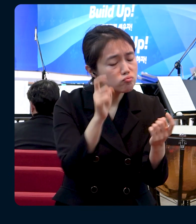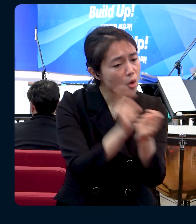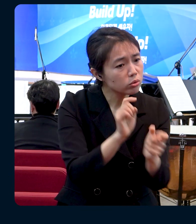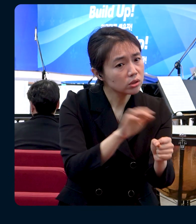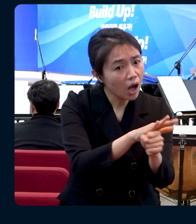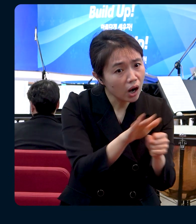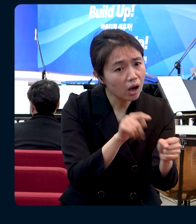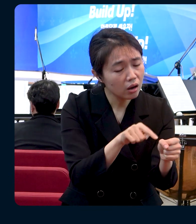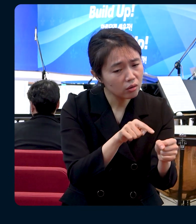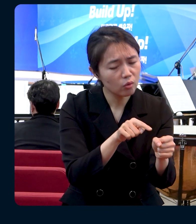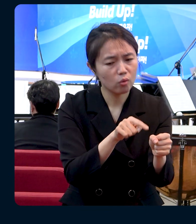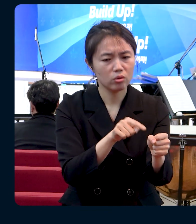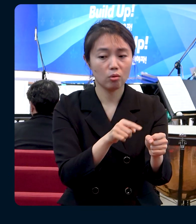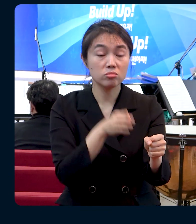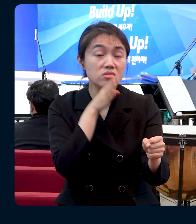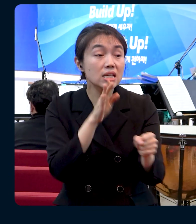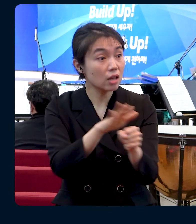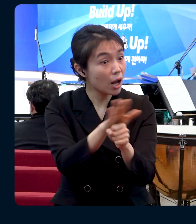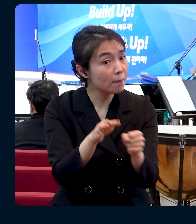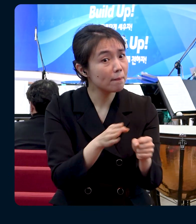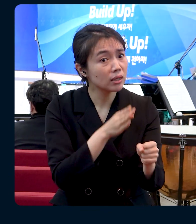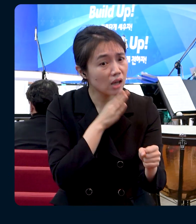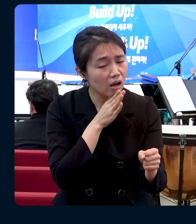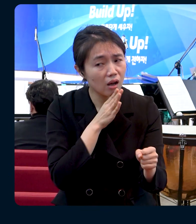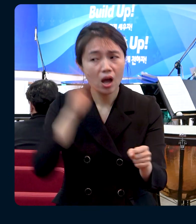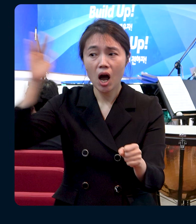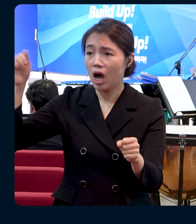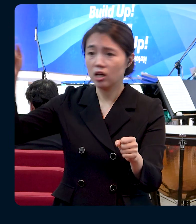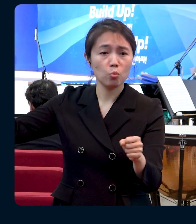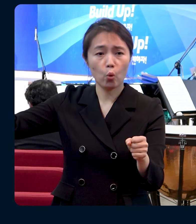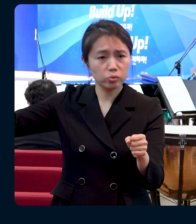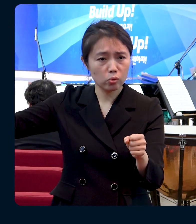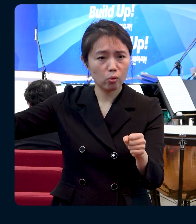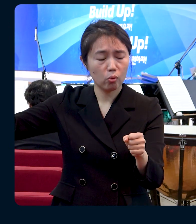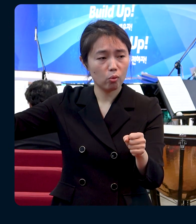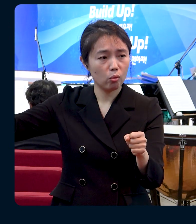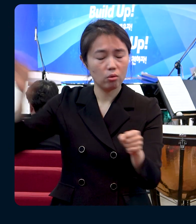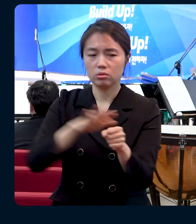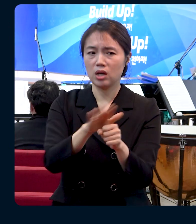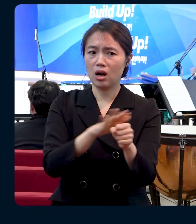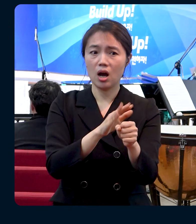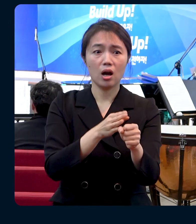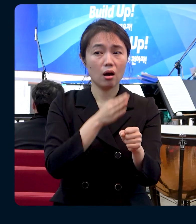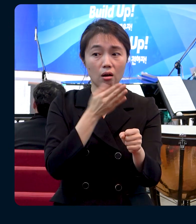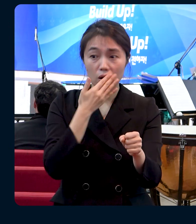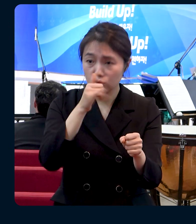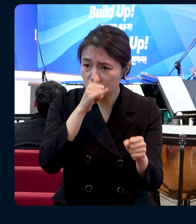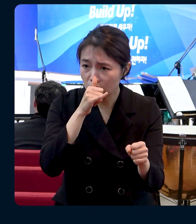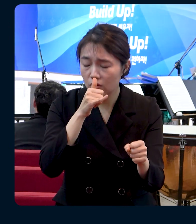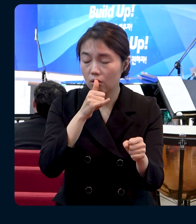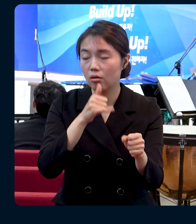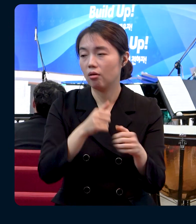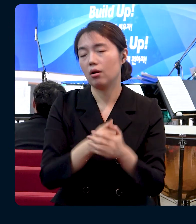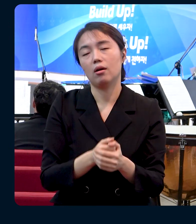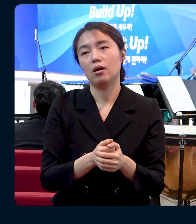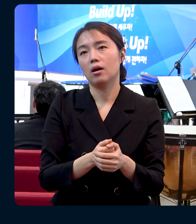있어요, 진짜로? 하나님이 안 계시는데 어떻게 그 상황 속에 사랑할 수 있냐, 그 말이에요.